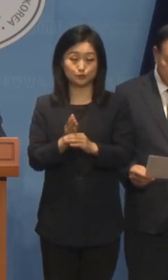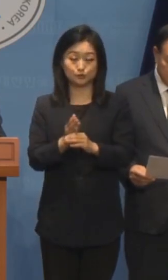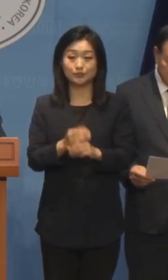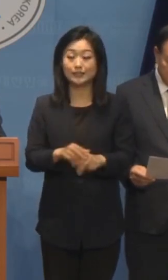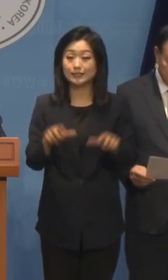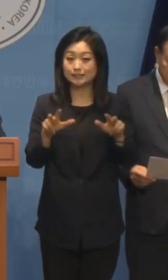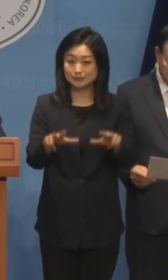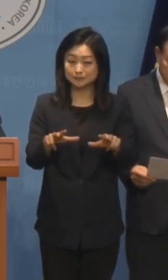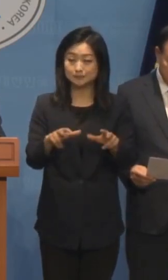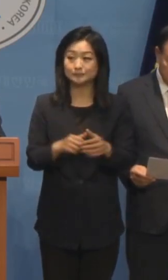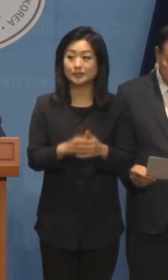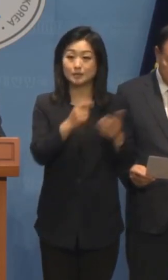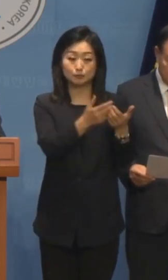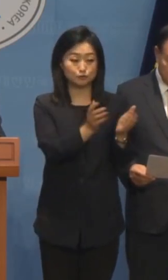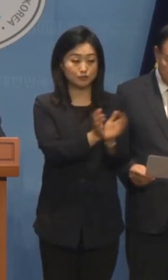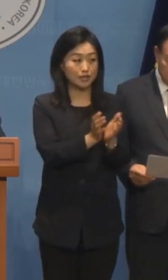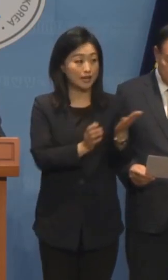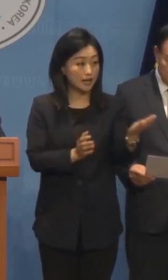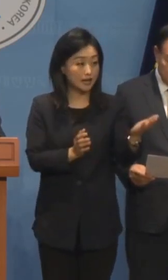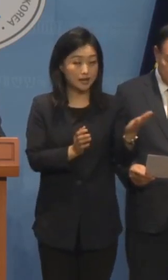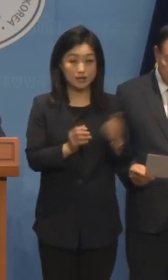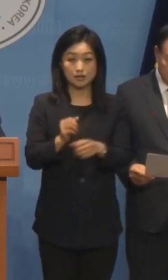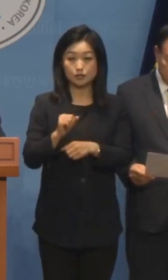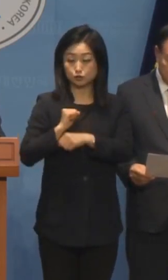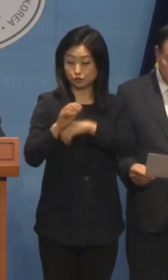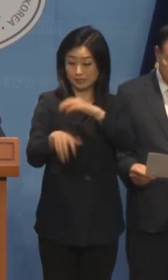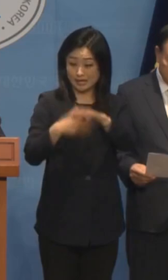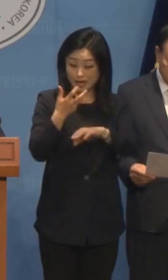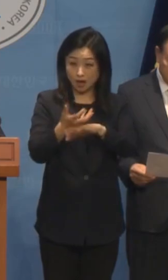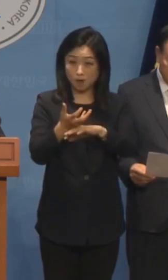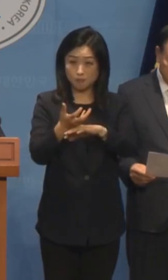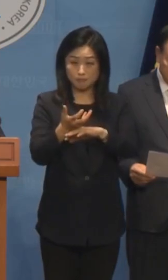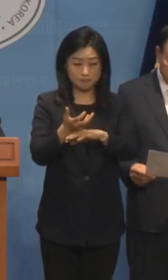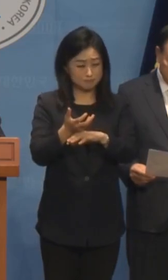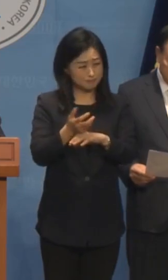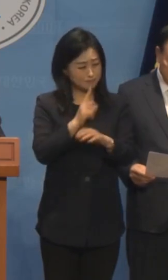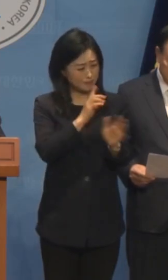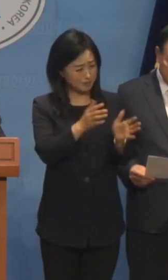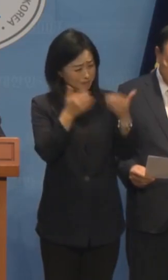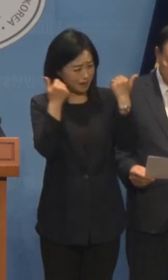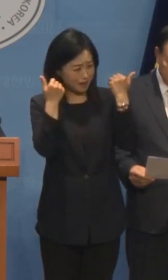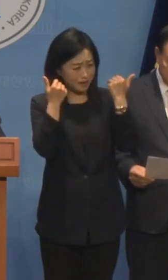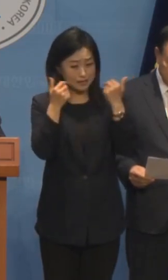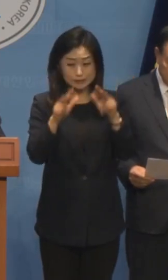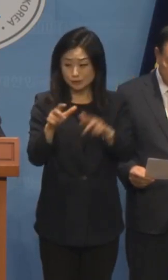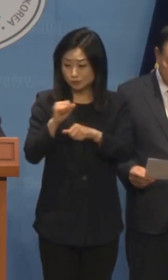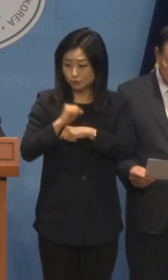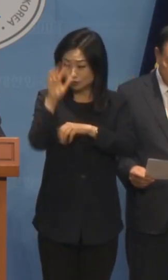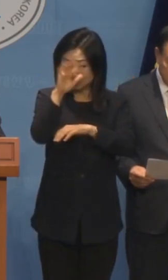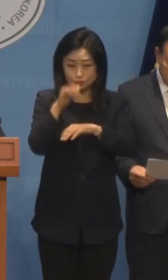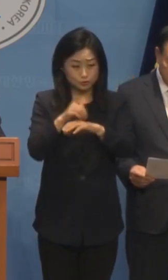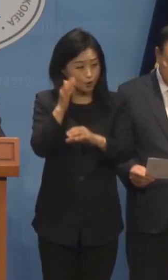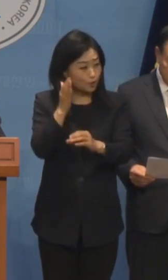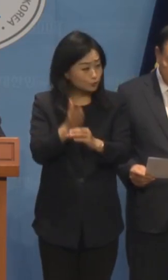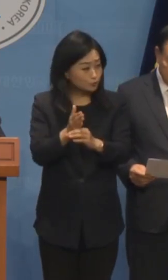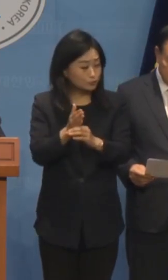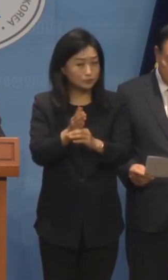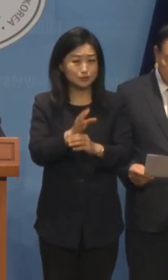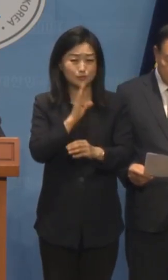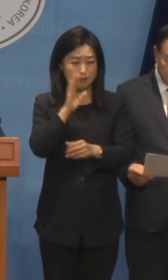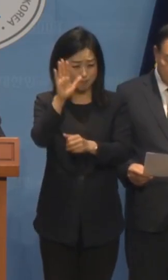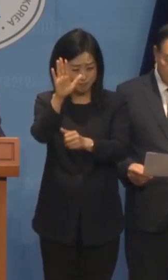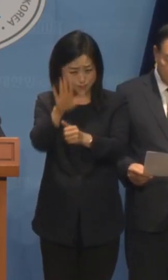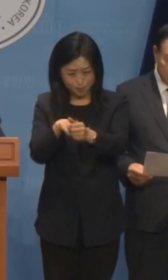이런 상황 속에서 민주당이 계엄령을 운운하는 것은 훈련 중인 우리 군을 매우